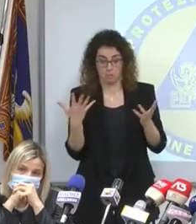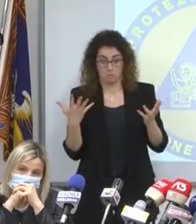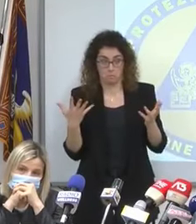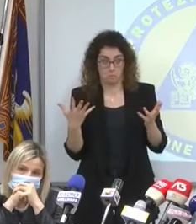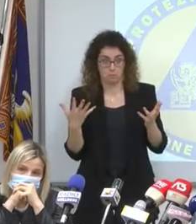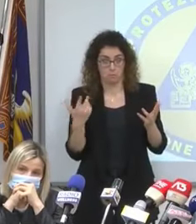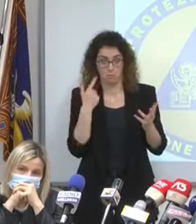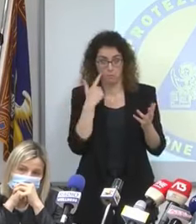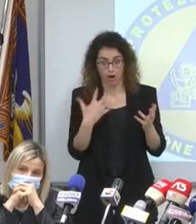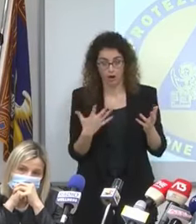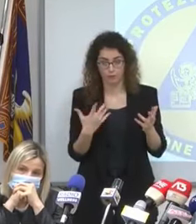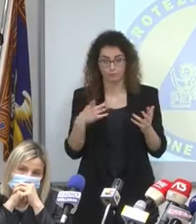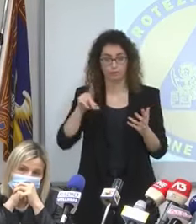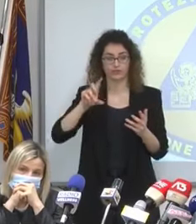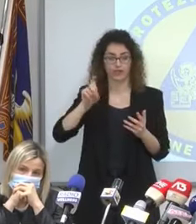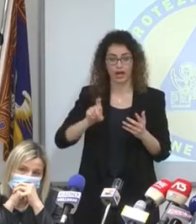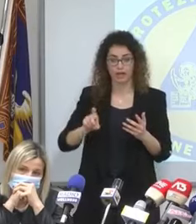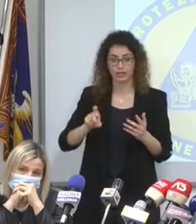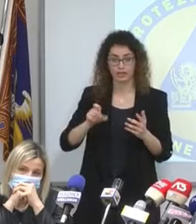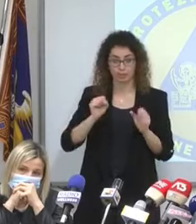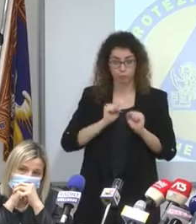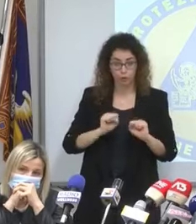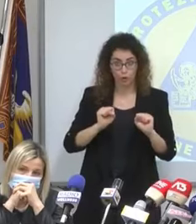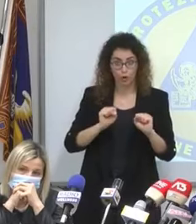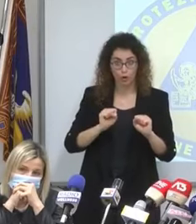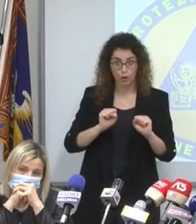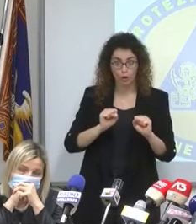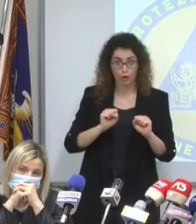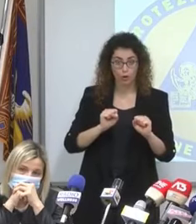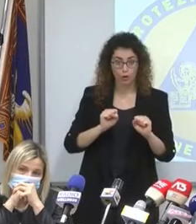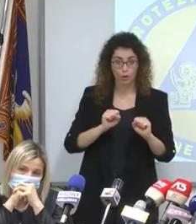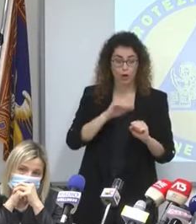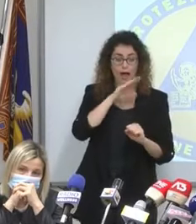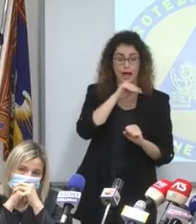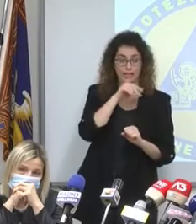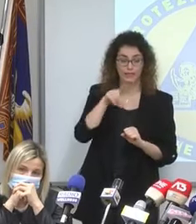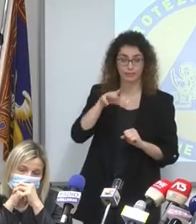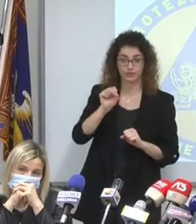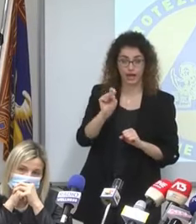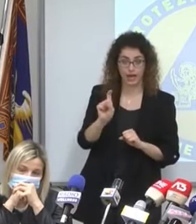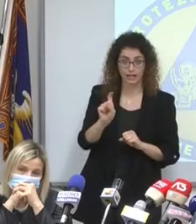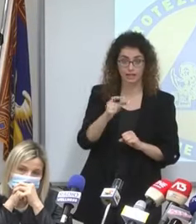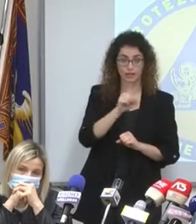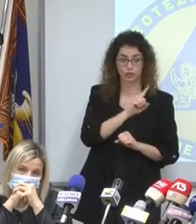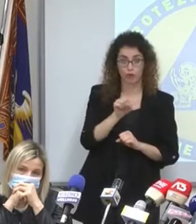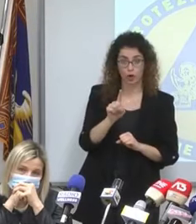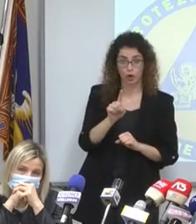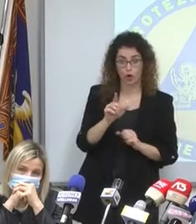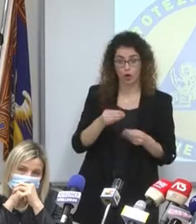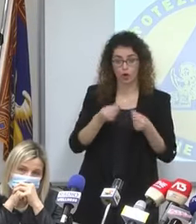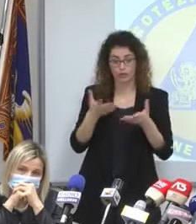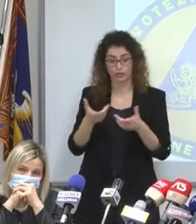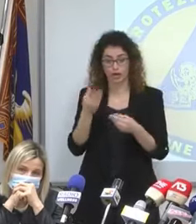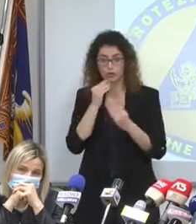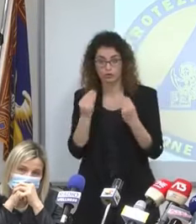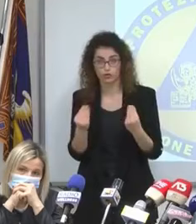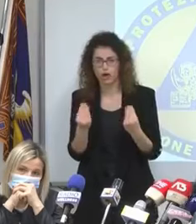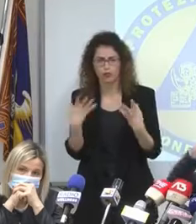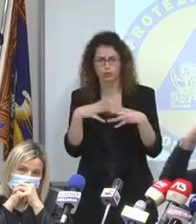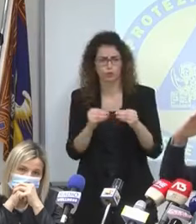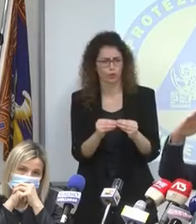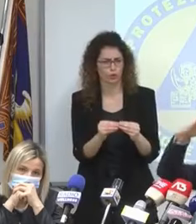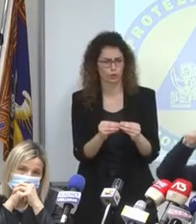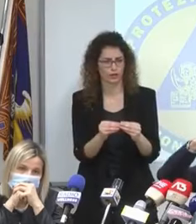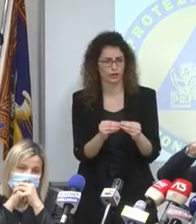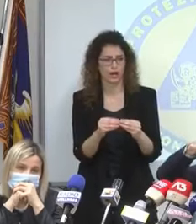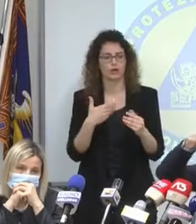fatto. Pfizer ce la fa? Non vaccinate più gli anziani con Pfizer e le destinate ai giovani? Come funziona adesso? Come